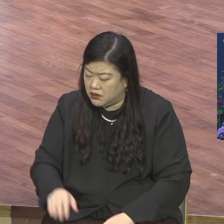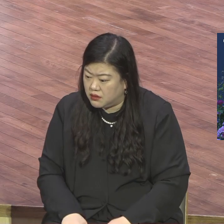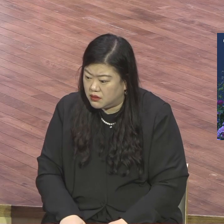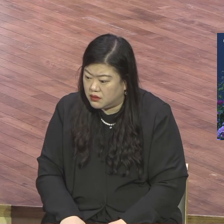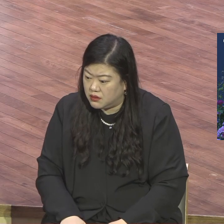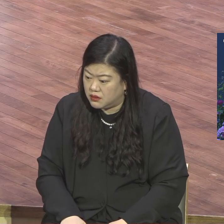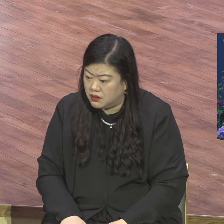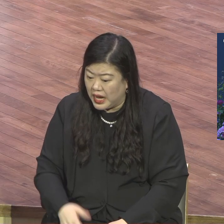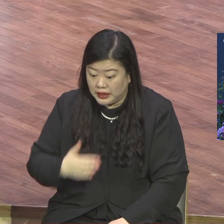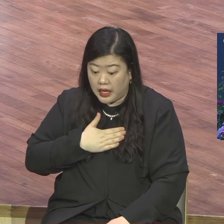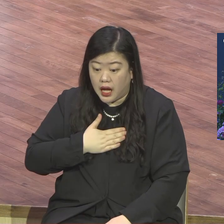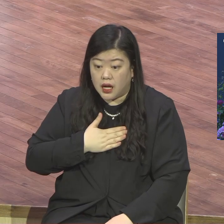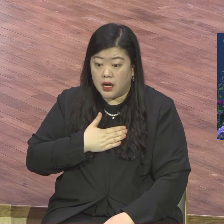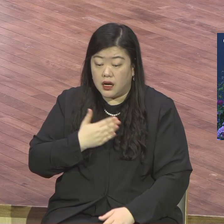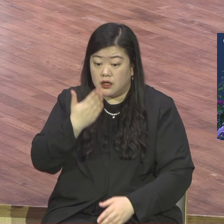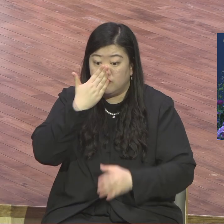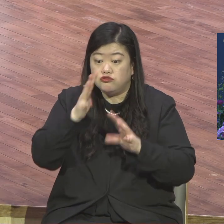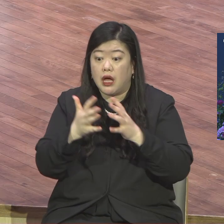정작